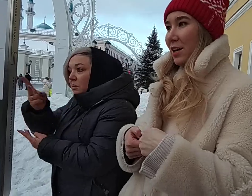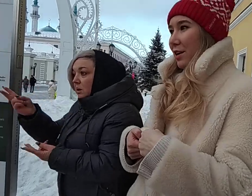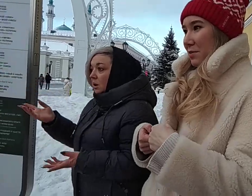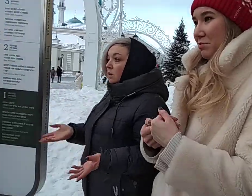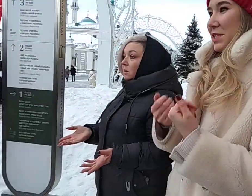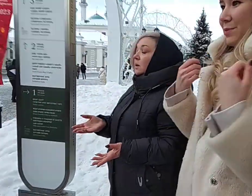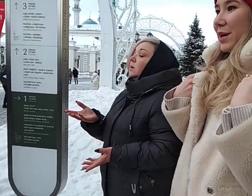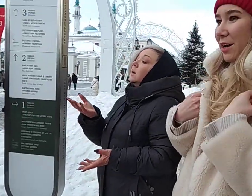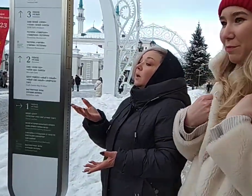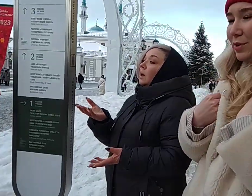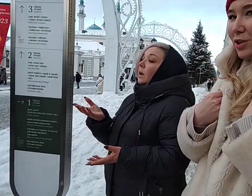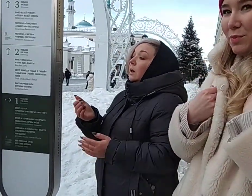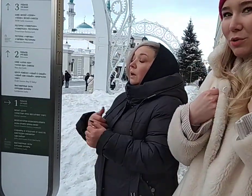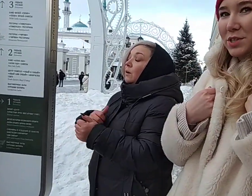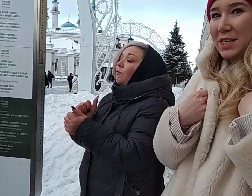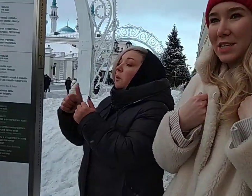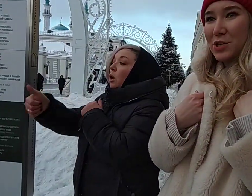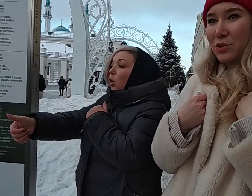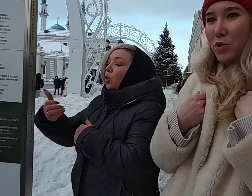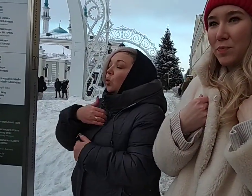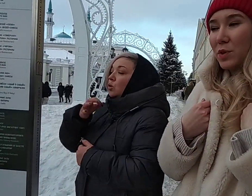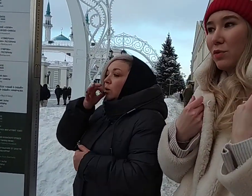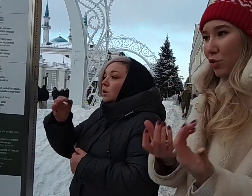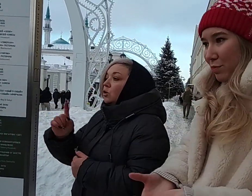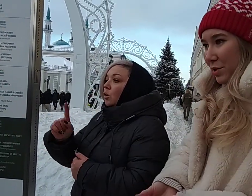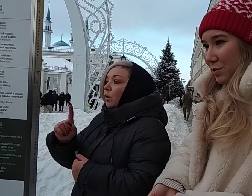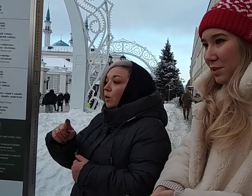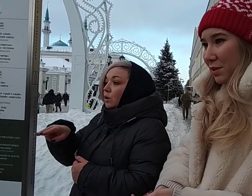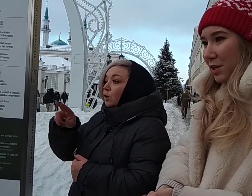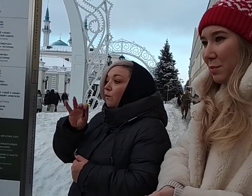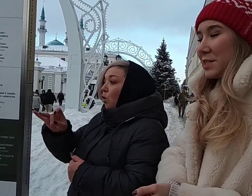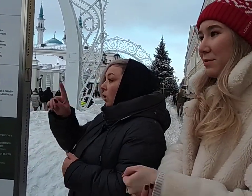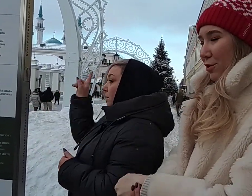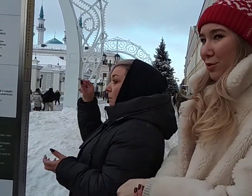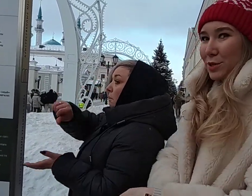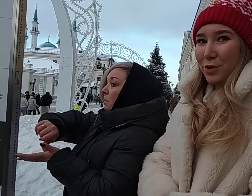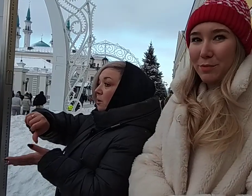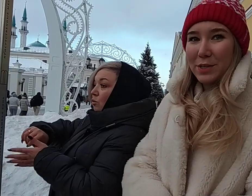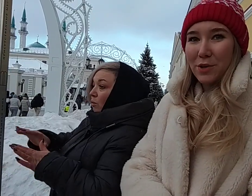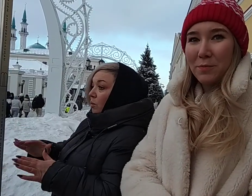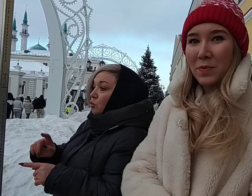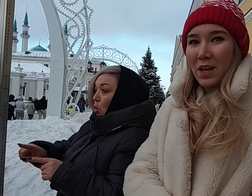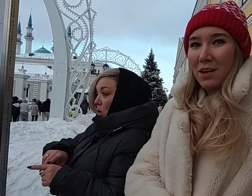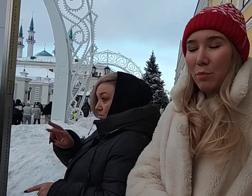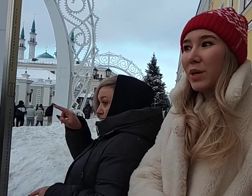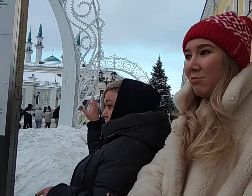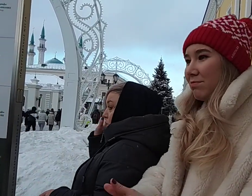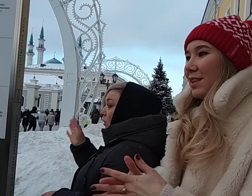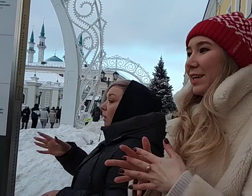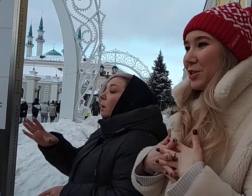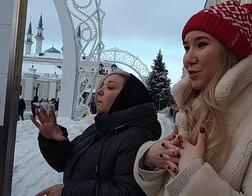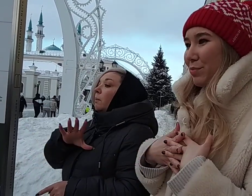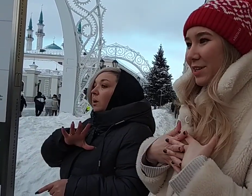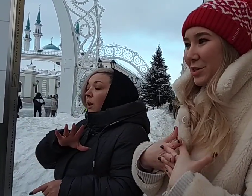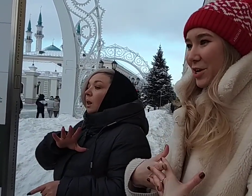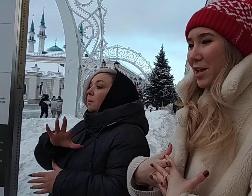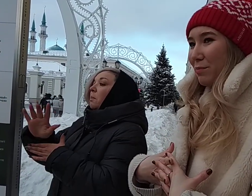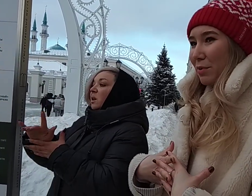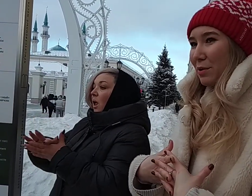И забегая вперед, могу сказать, что двор присутственных мест, в который мы скоро пойдем, был